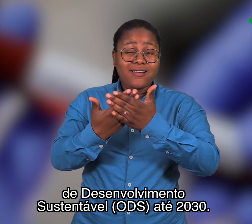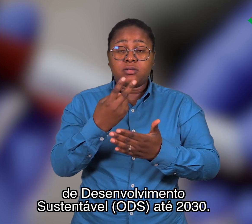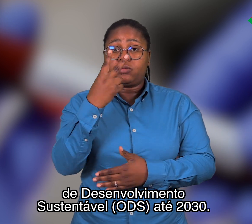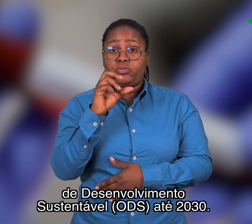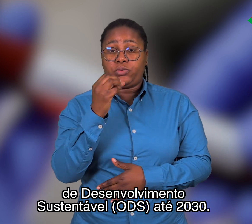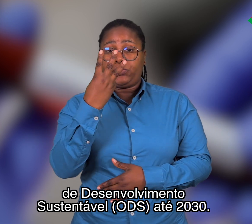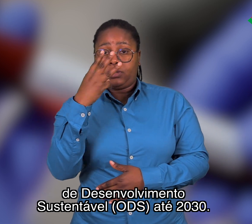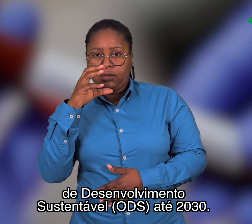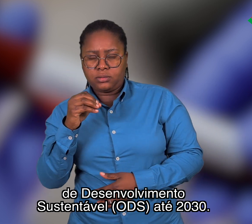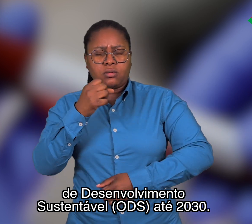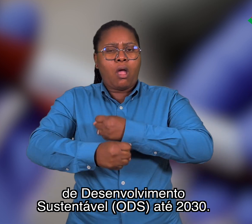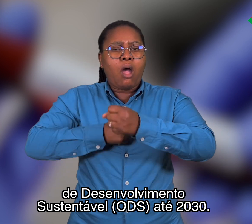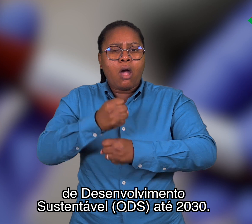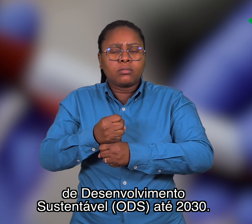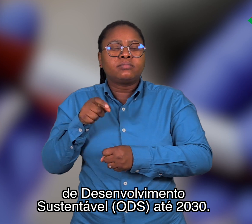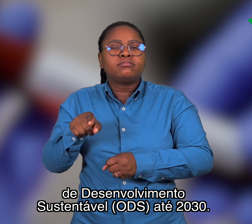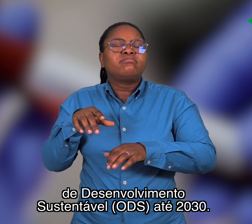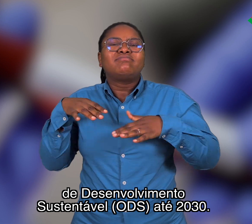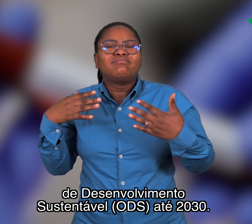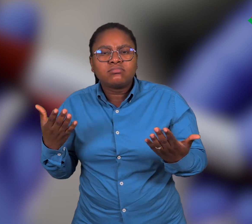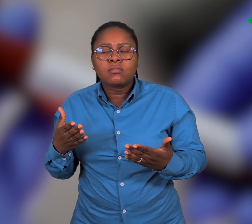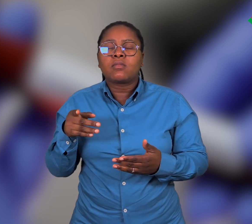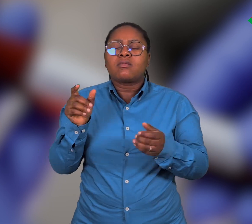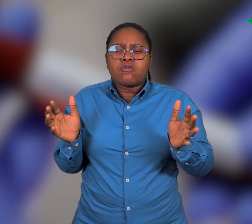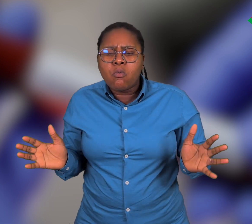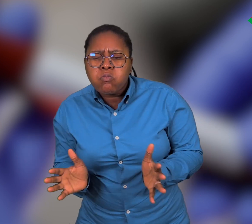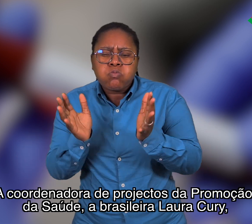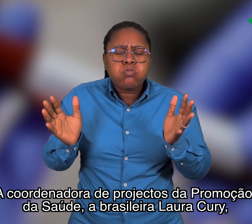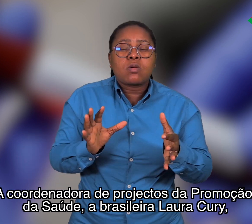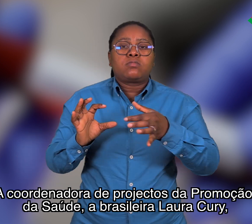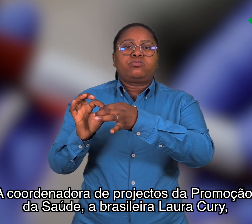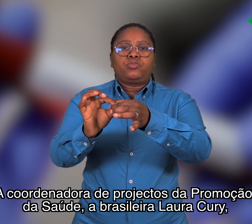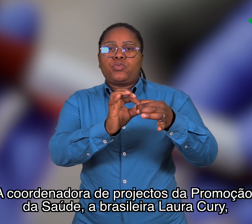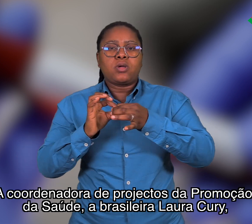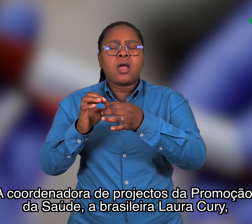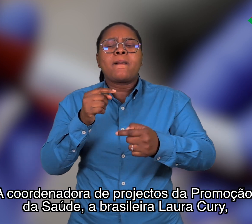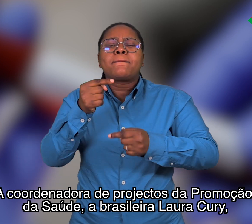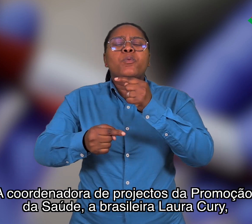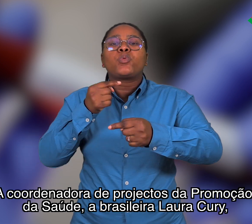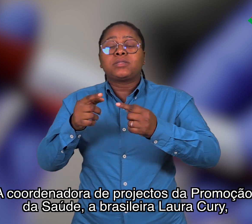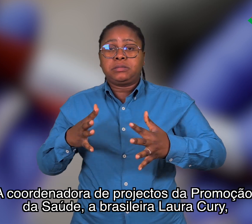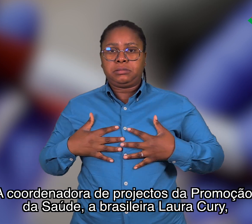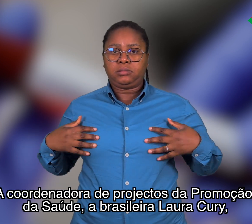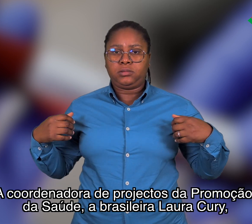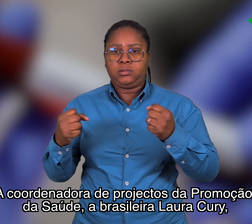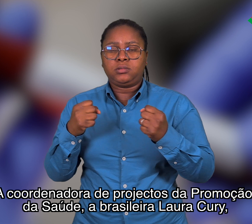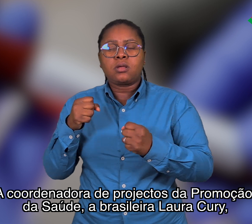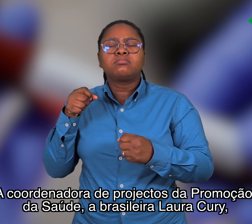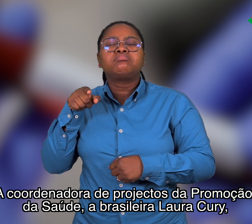desenvolvimento sustentável até 2030. A coordenadora de projetos de promoção da saúde, a brasileira